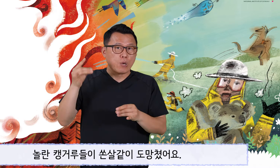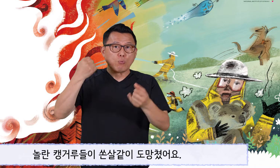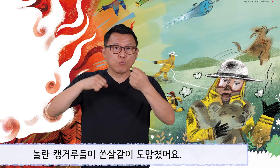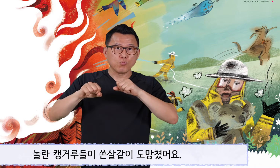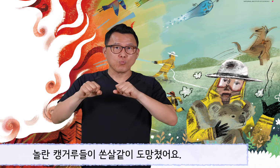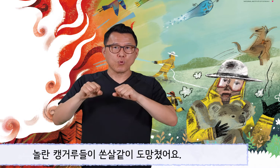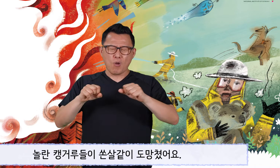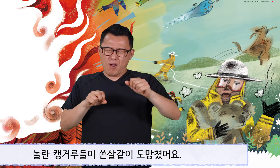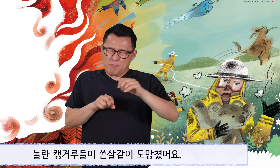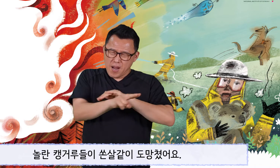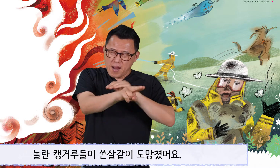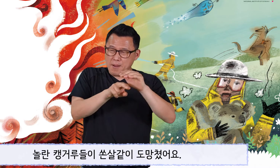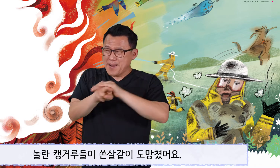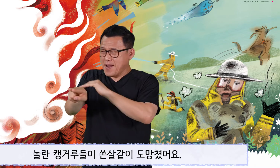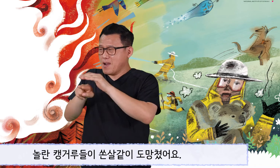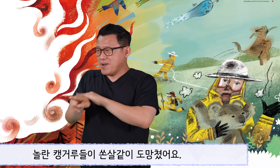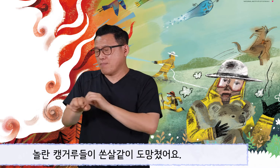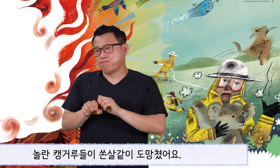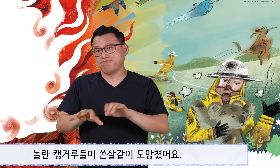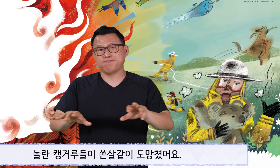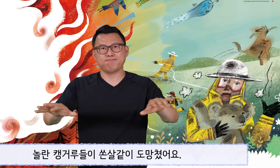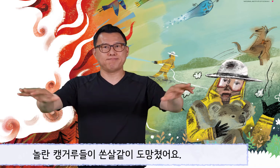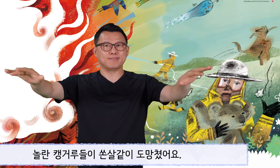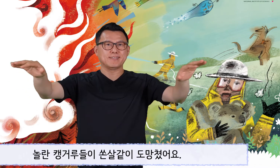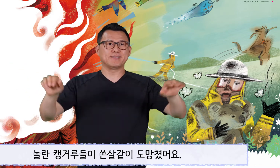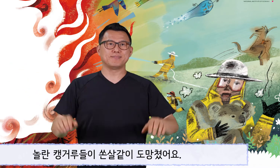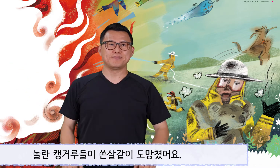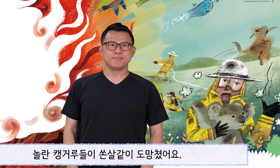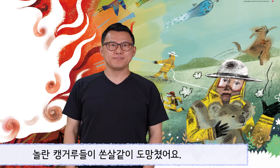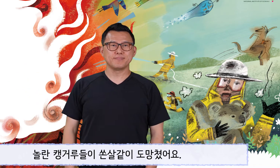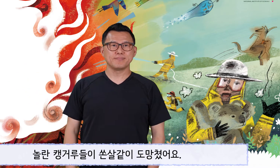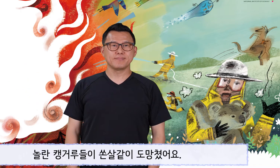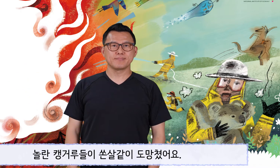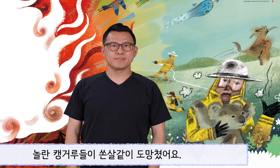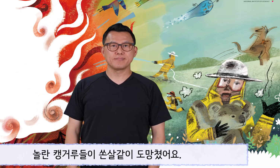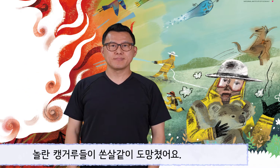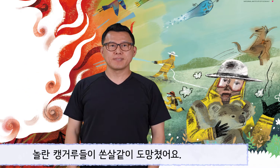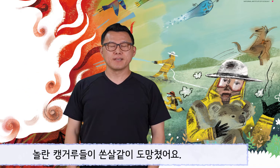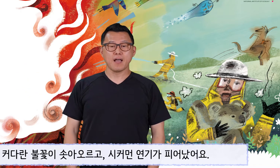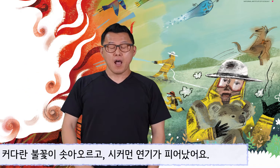놀란 캥거루들이 쏜살같이 도망쳤어요.